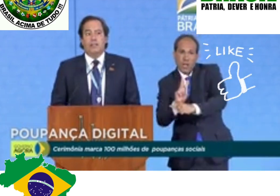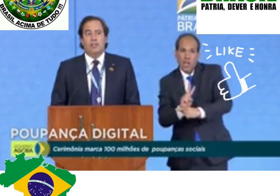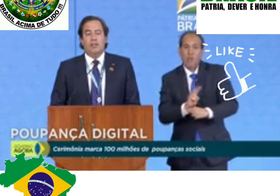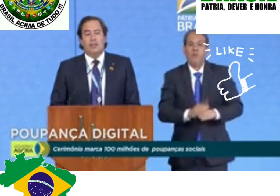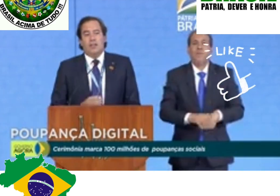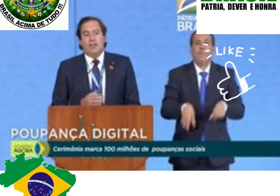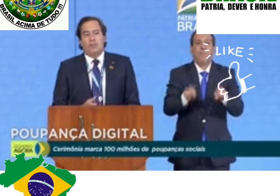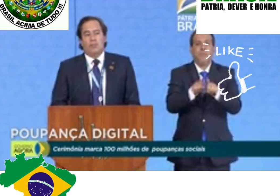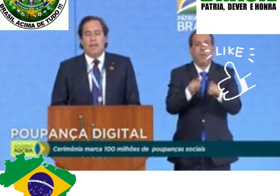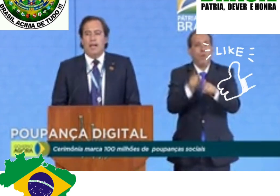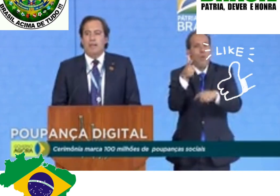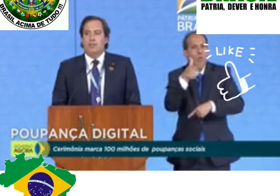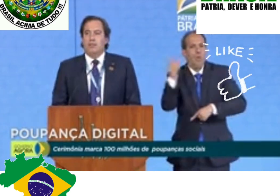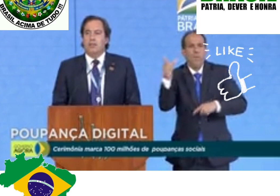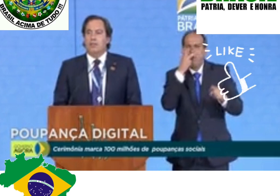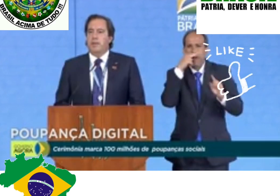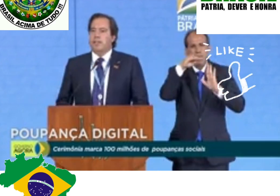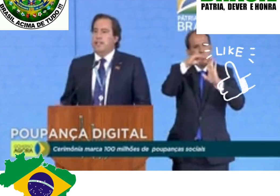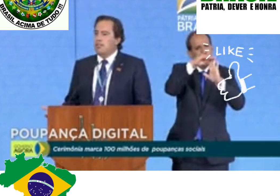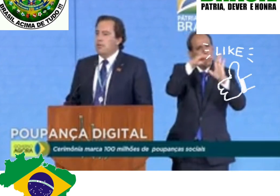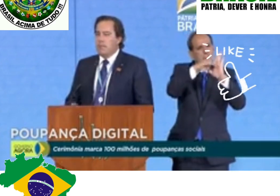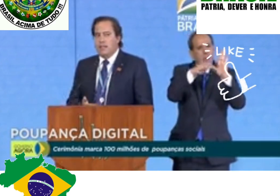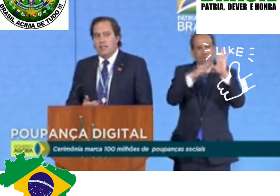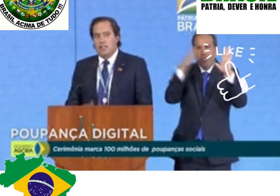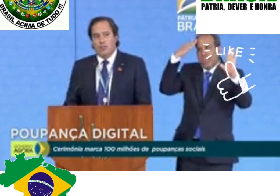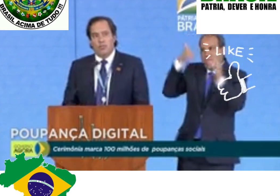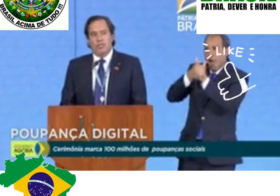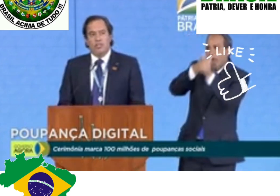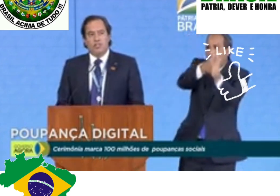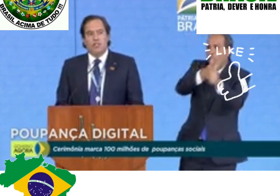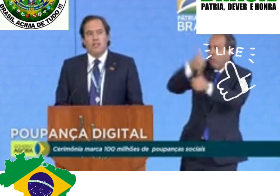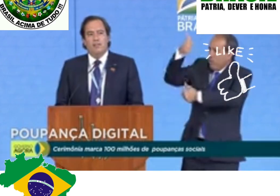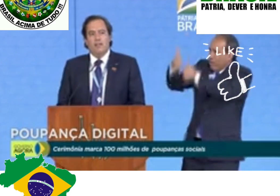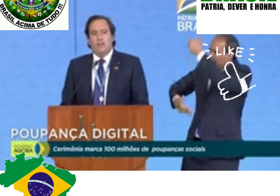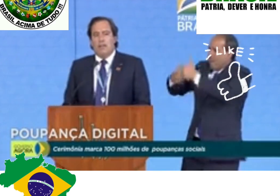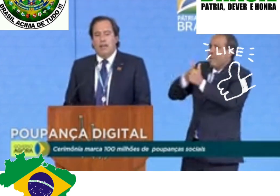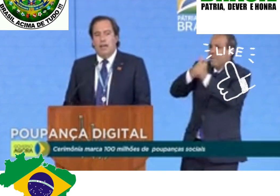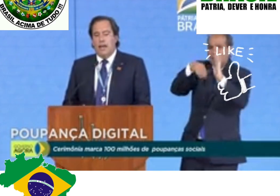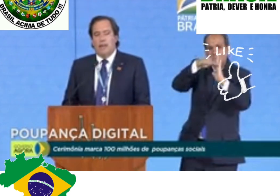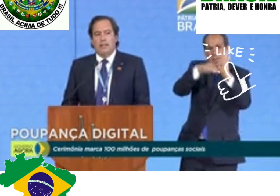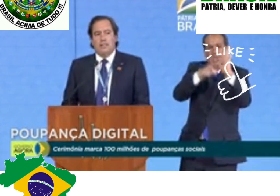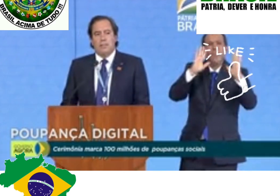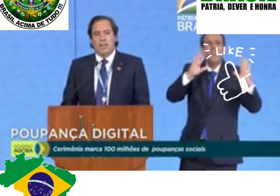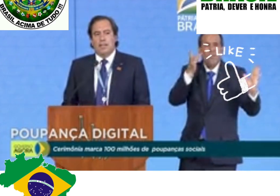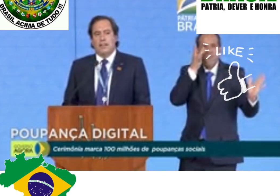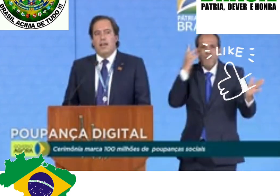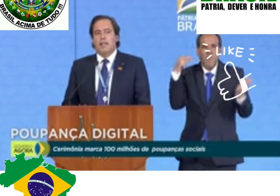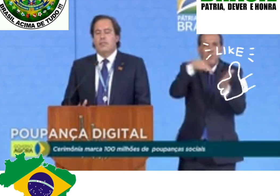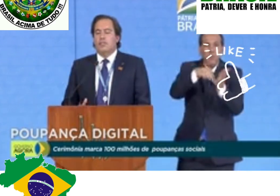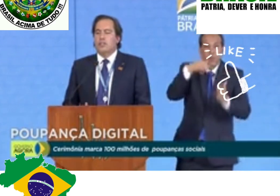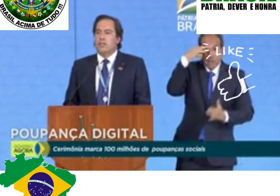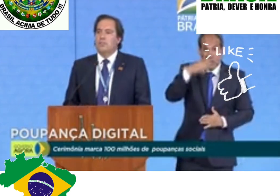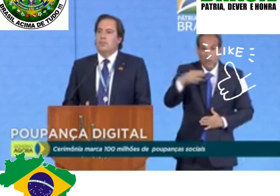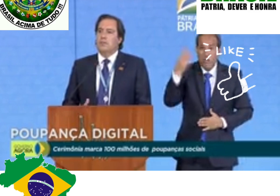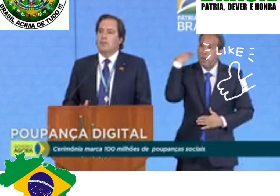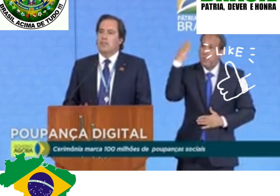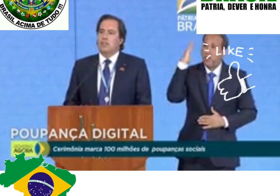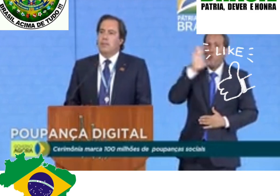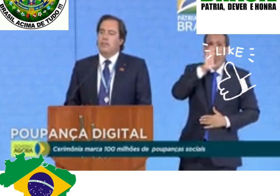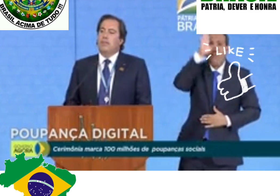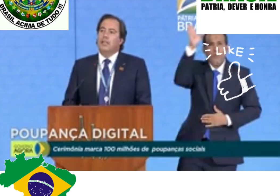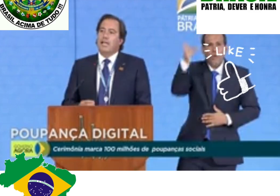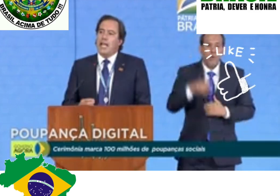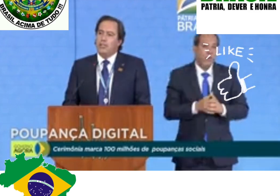que seja um sumário, né, o presidente, a primeira-dama, inclusive, já esteve há 3 semanas atrás, nós temos uma